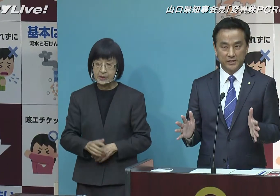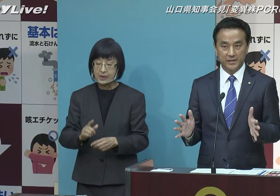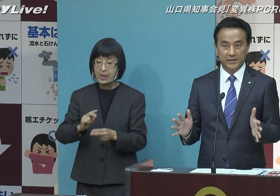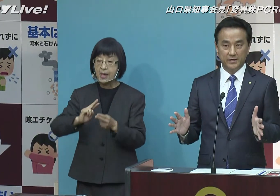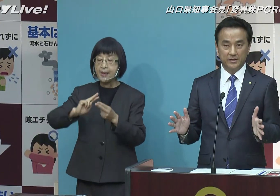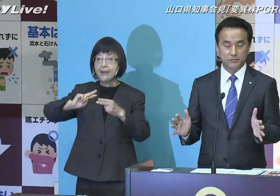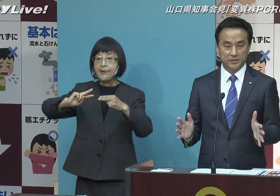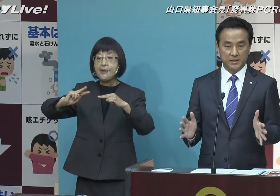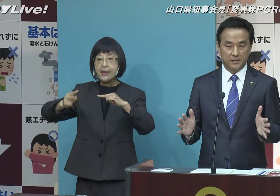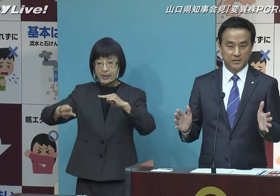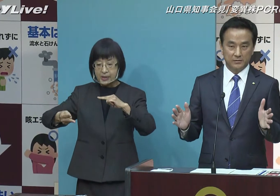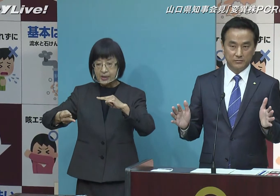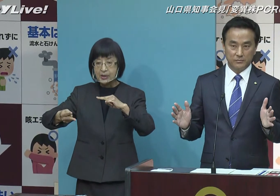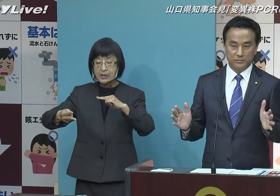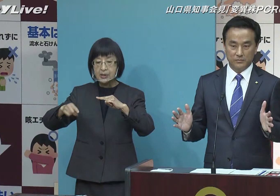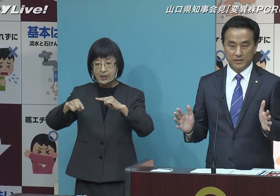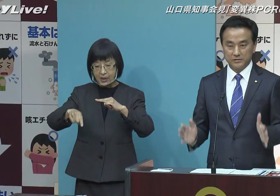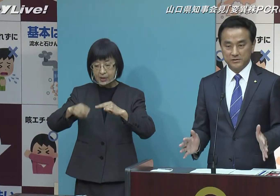県内で